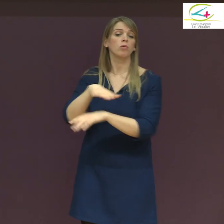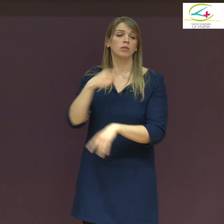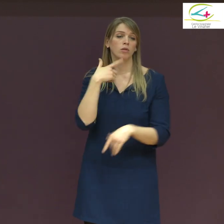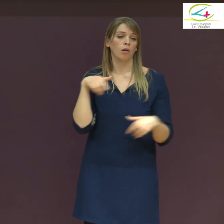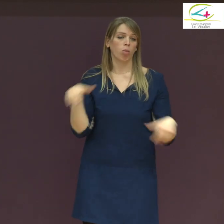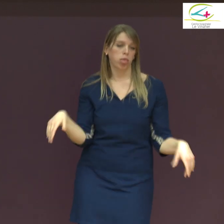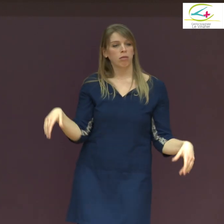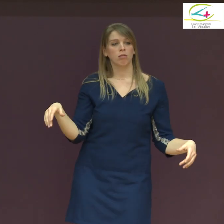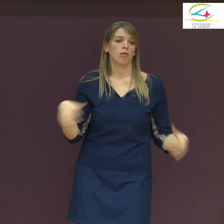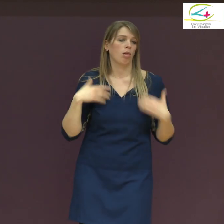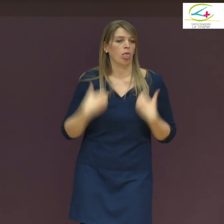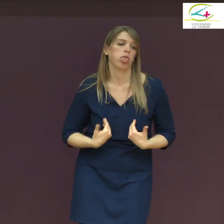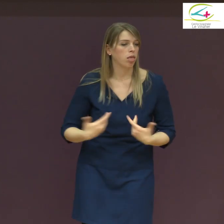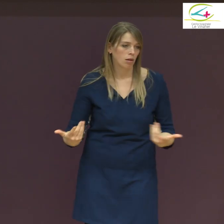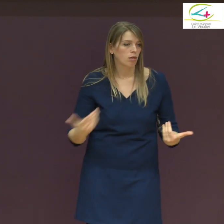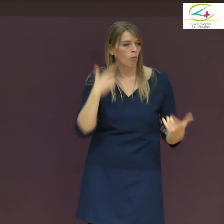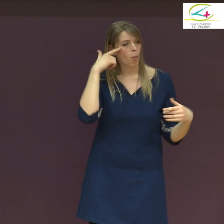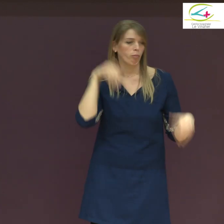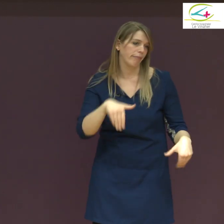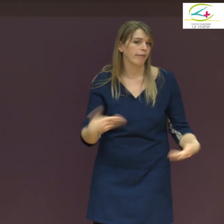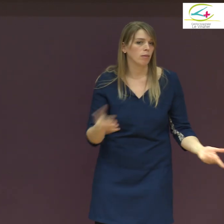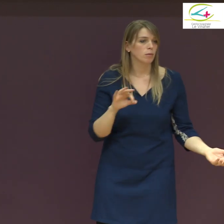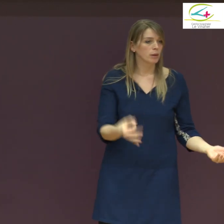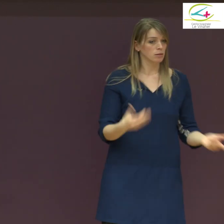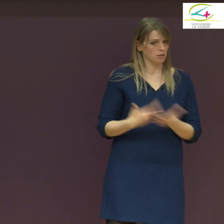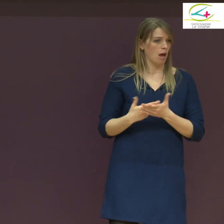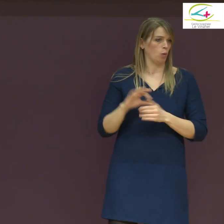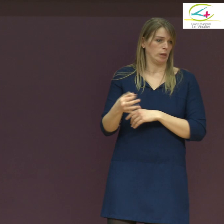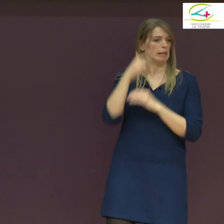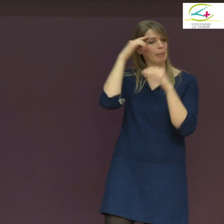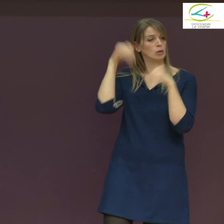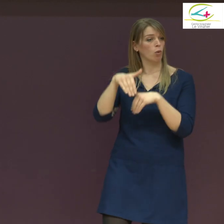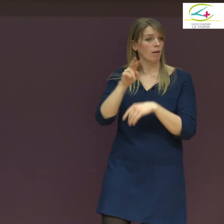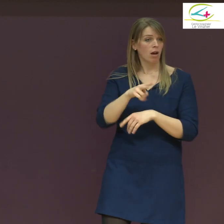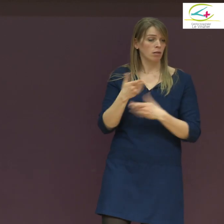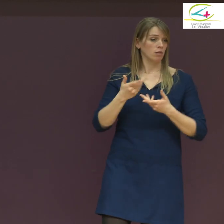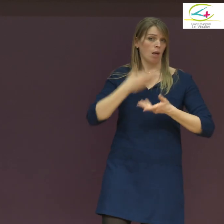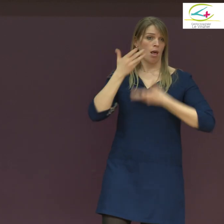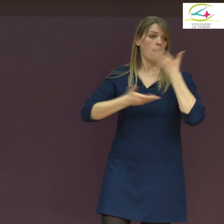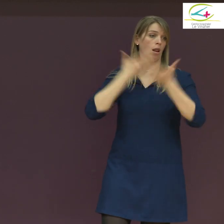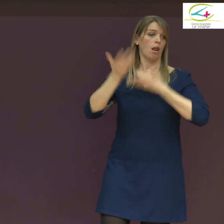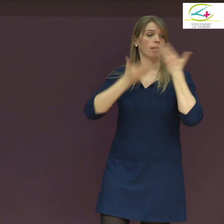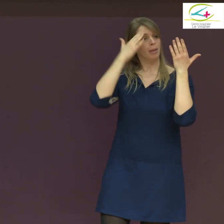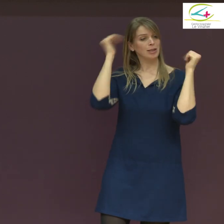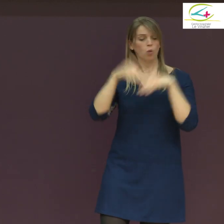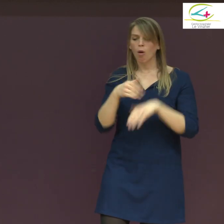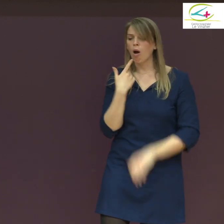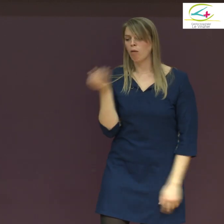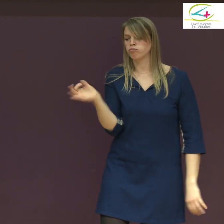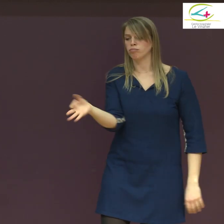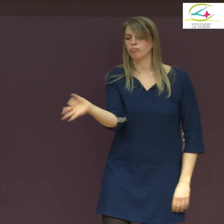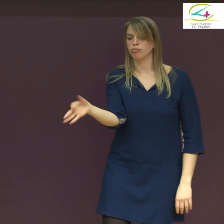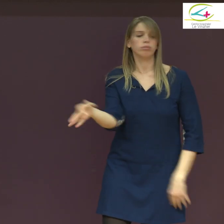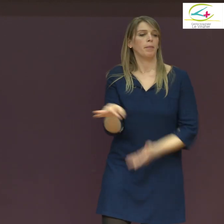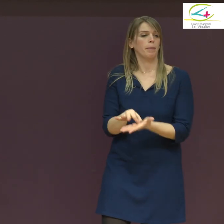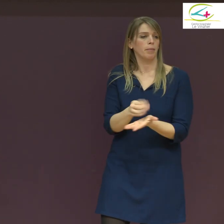mou. Et on a tendance, depuis quelques années, à surmédicaliser les coups de mou.